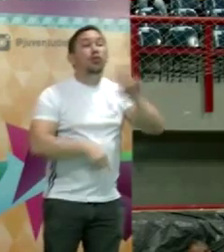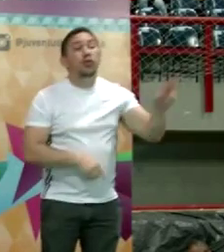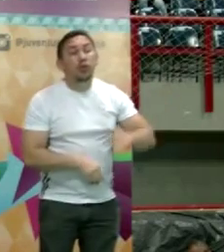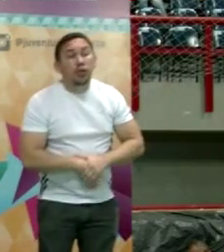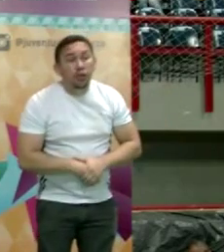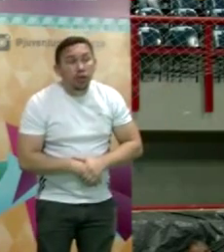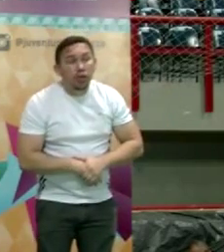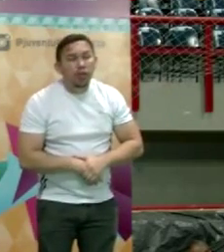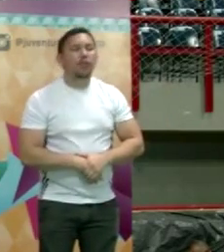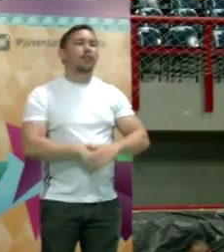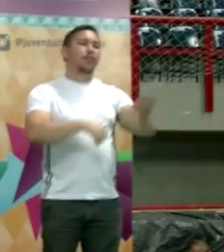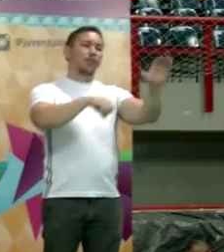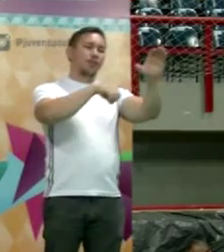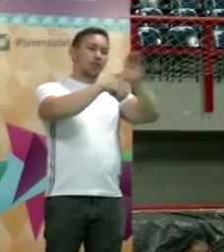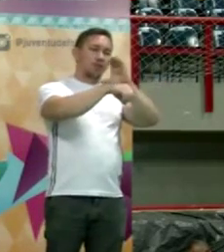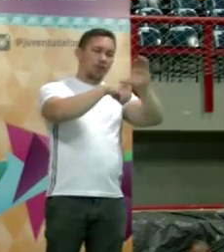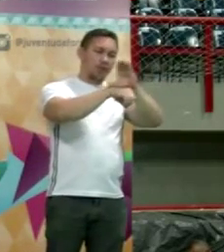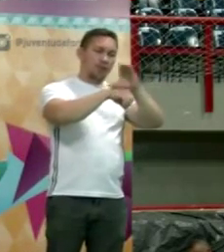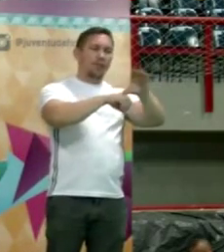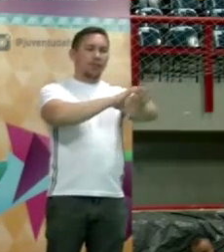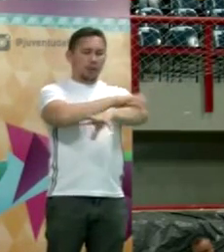projeto?